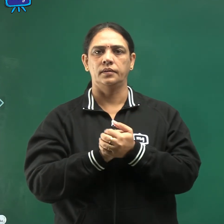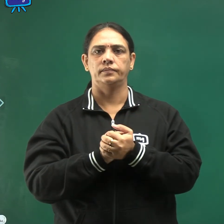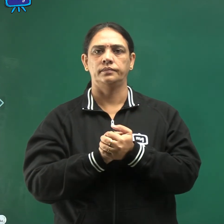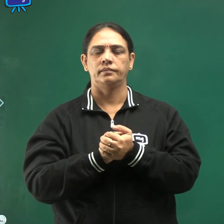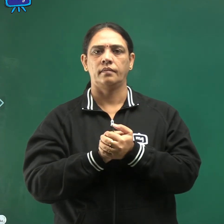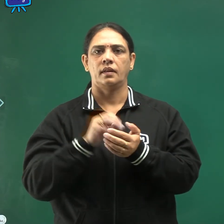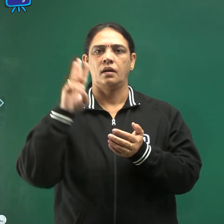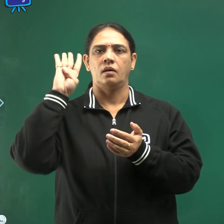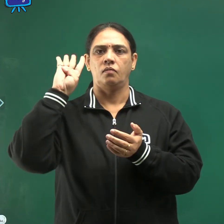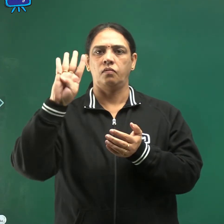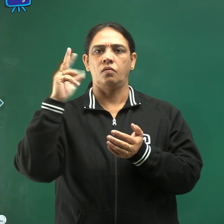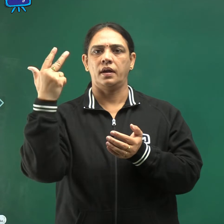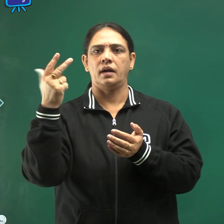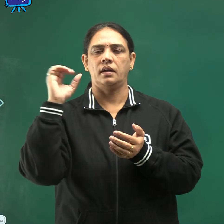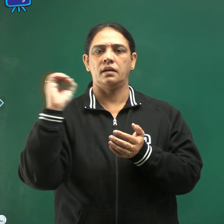48 डिग्री